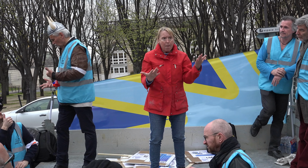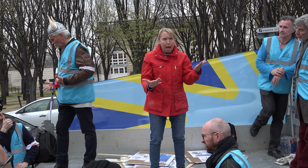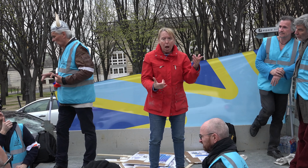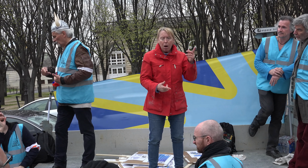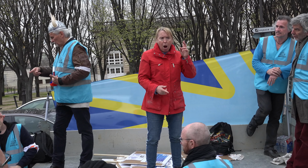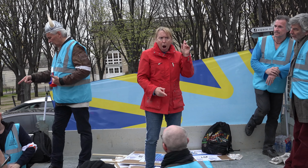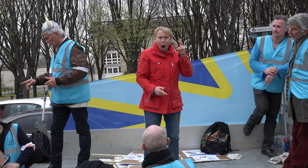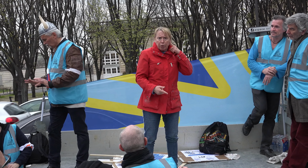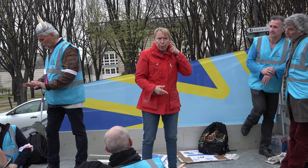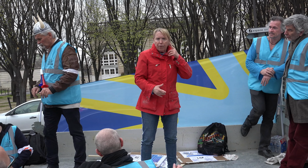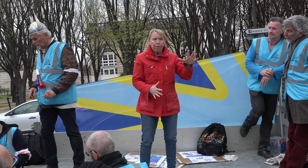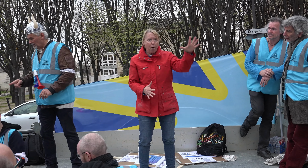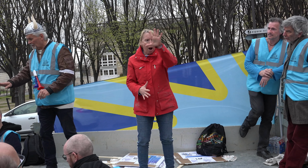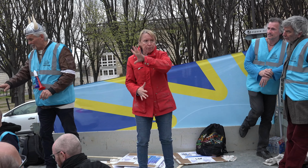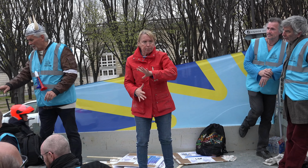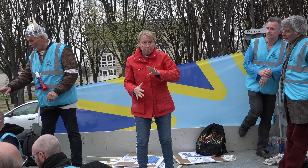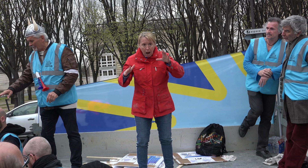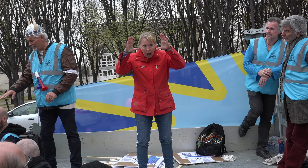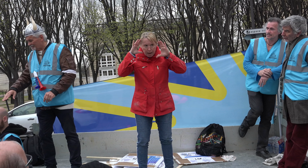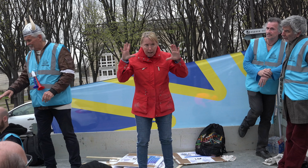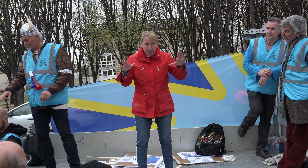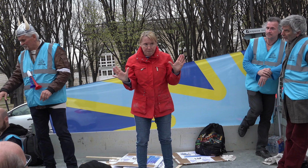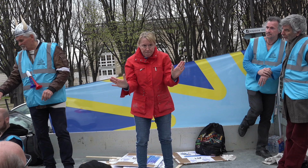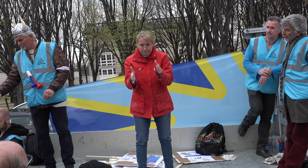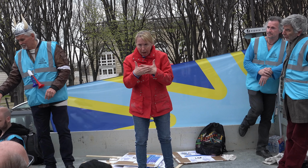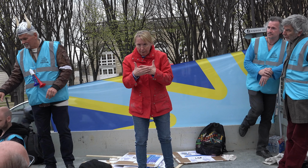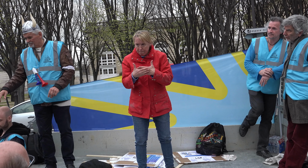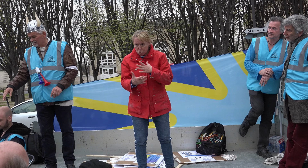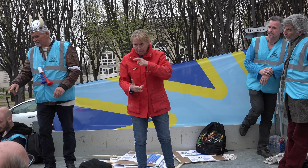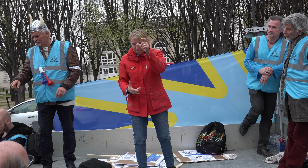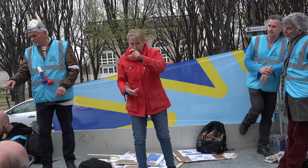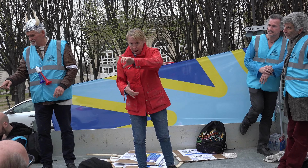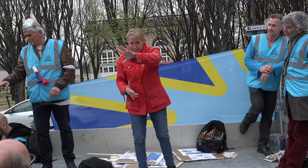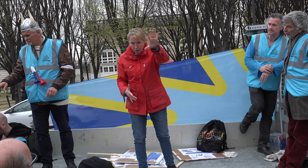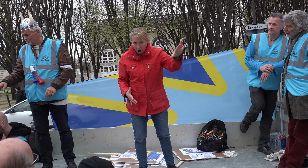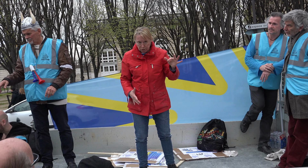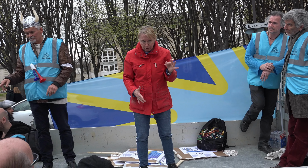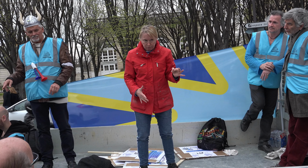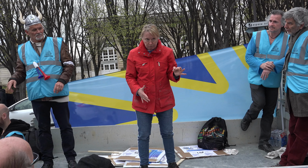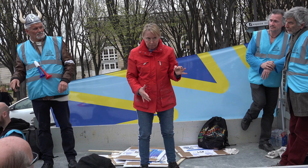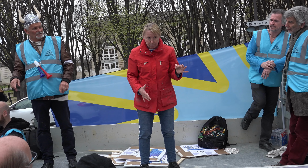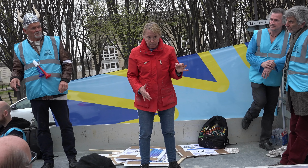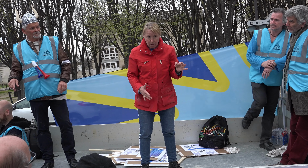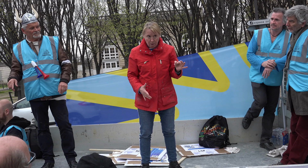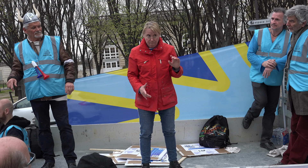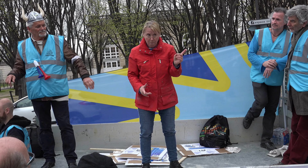grâce au combat de ma fille, nous avions réussi à être écoutés par l'académie de Caen et le ministère de l'éducation